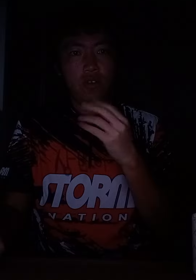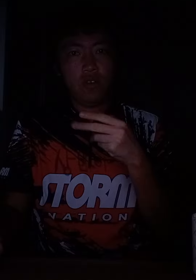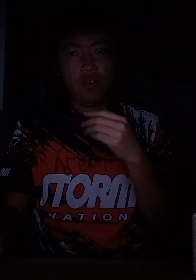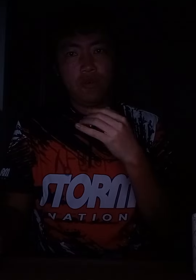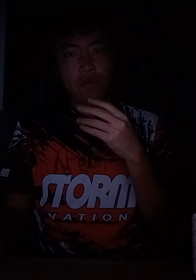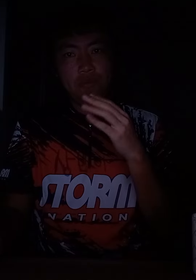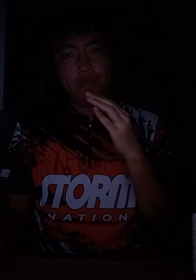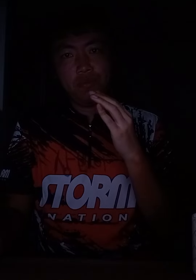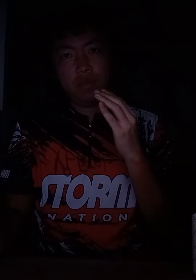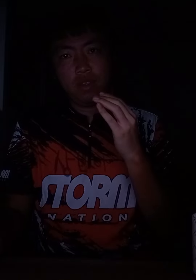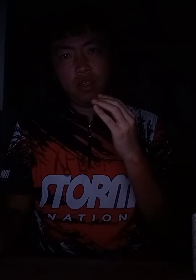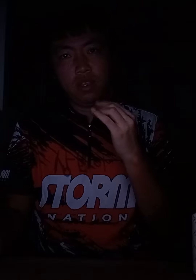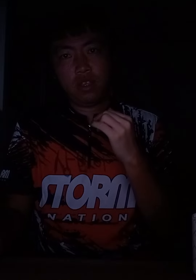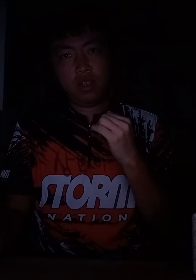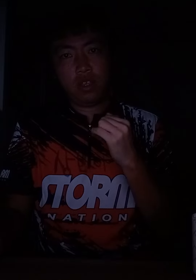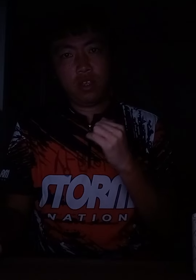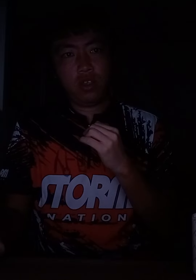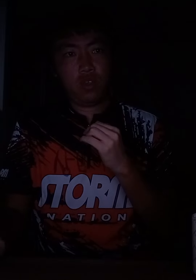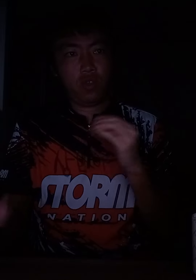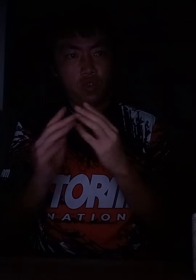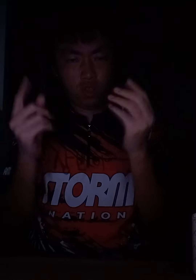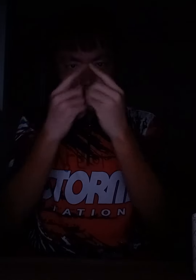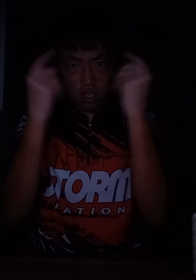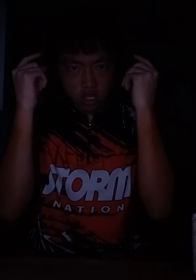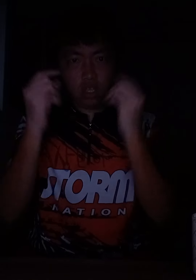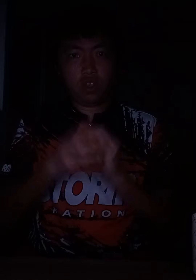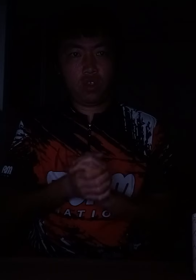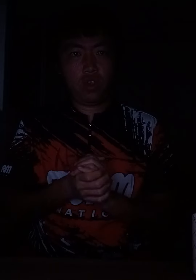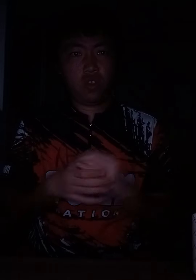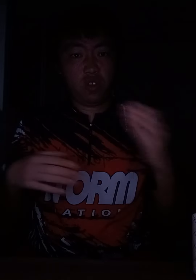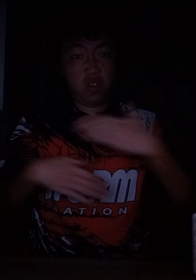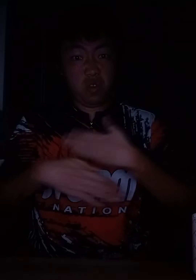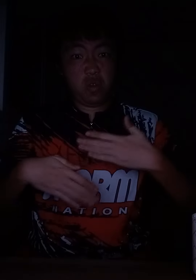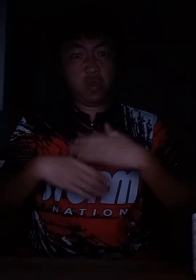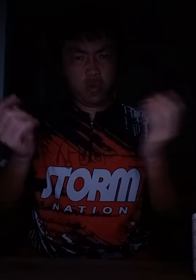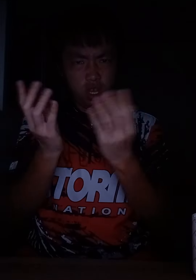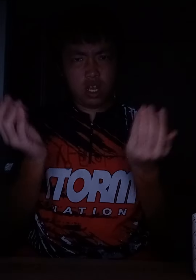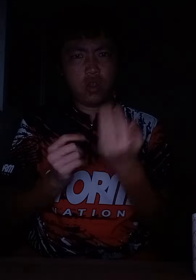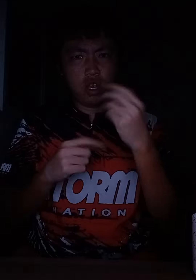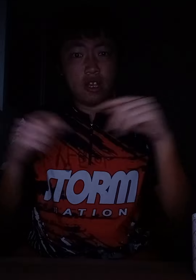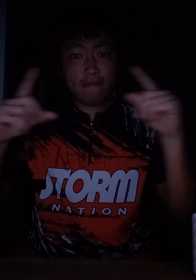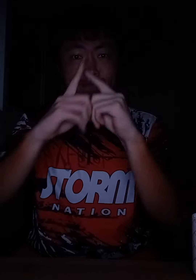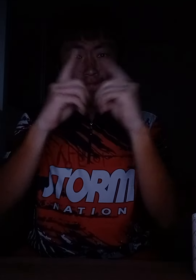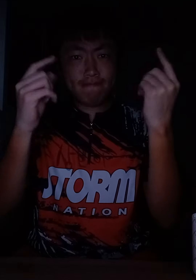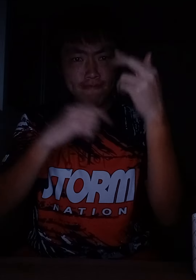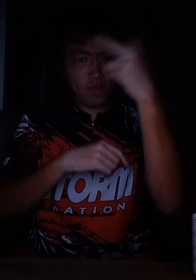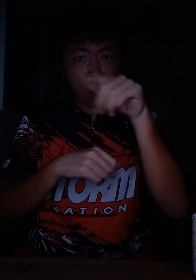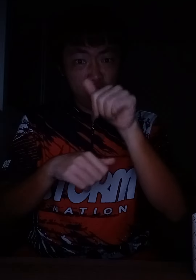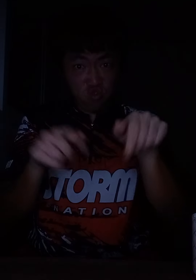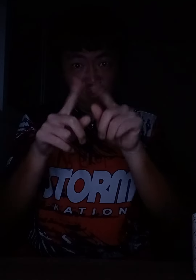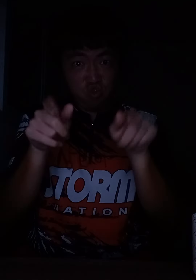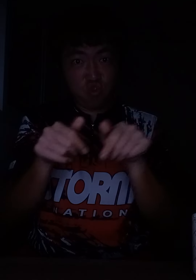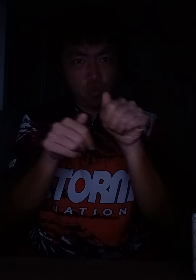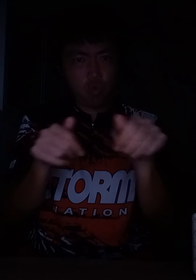확인을 받은 뒤에 손목 밴드를 착용해야 하는데요. 샤워장과 화장실을 이용할 때도 QR코드를 이용한 전자 출입